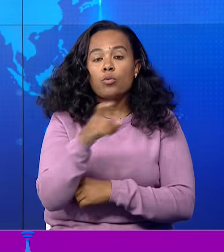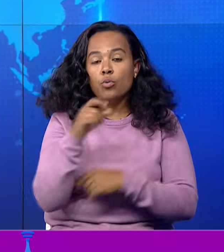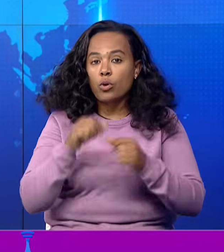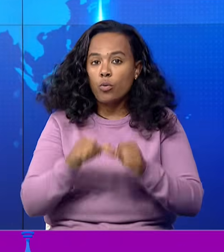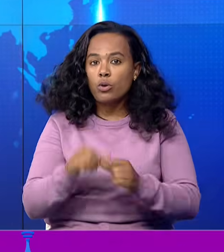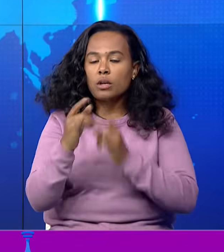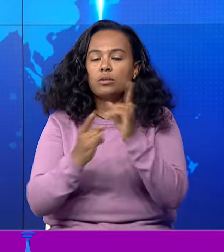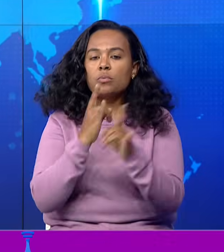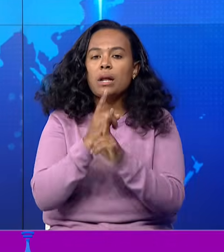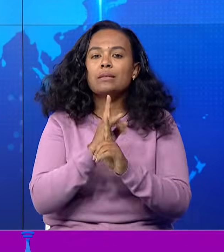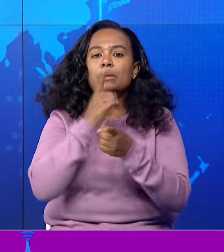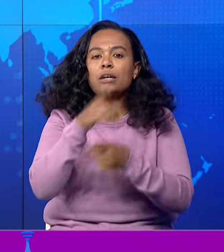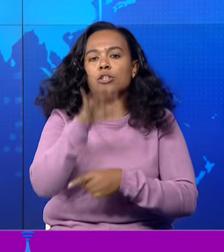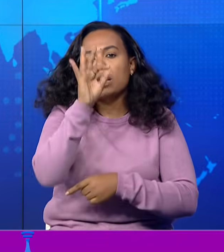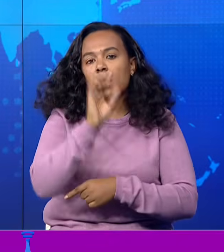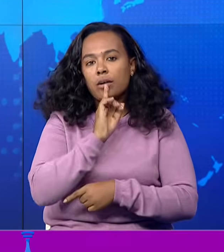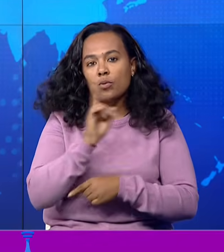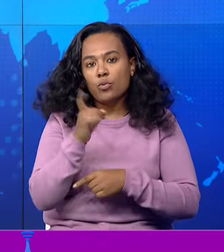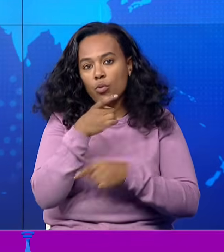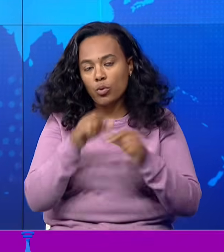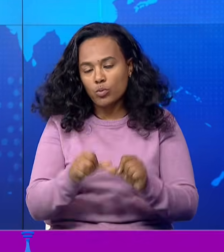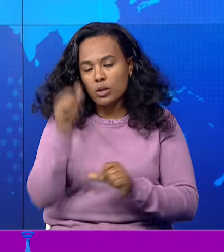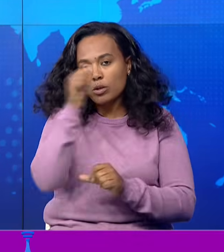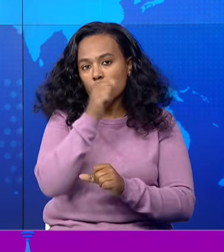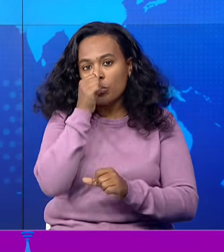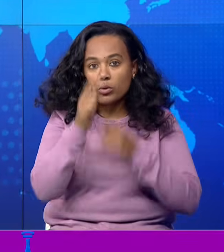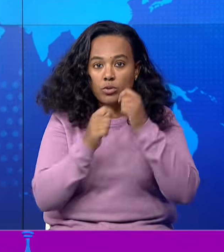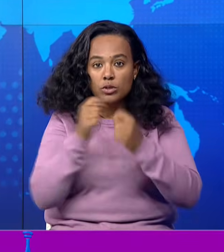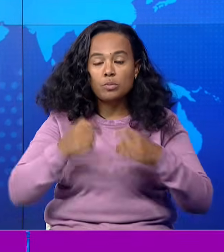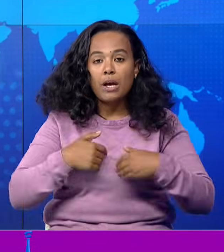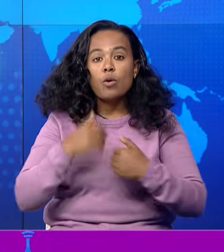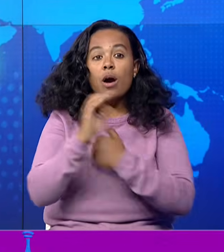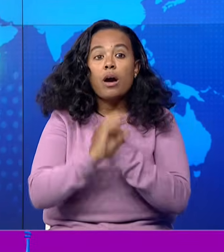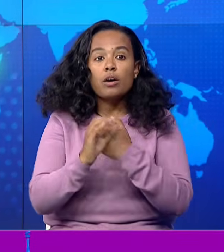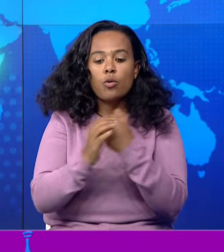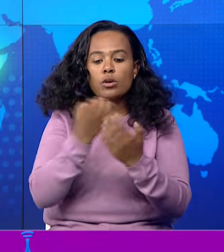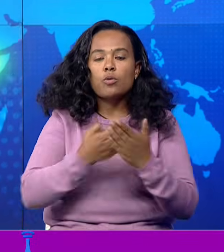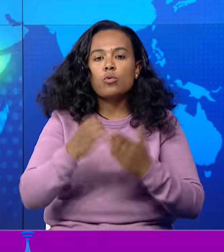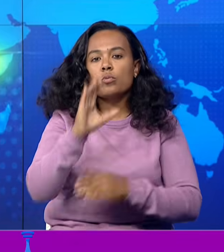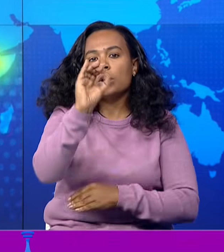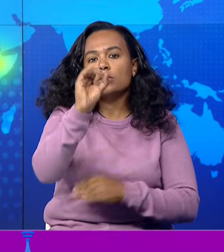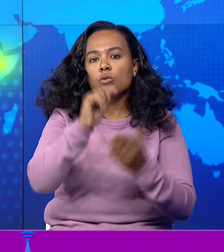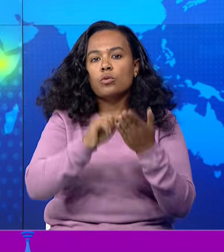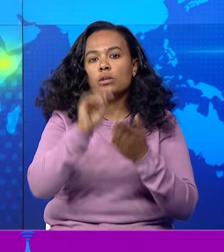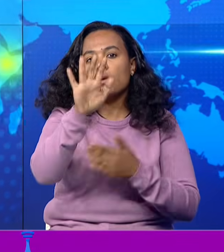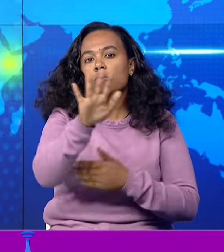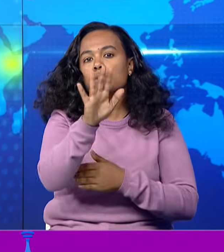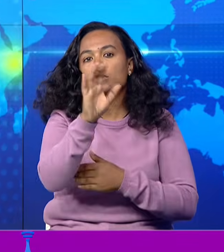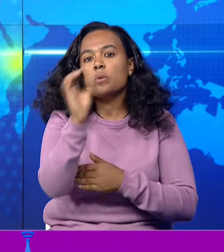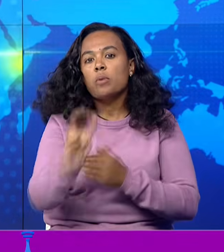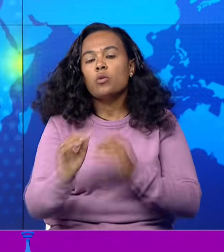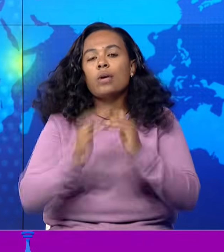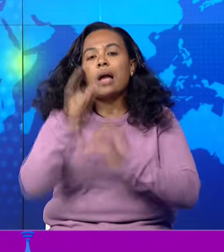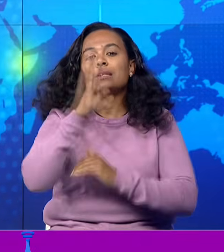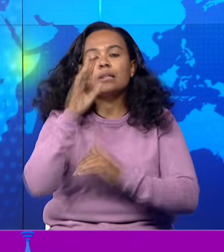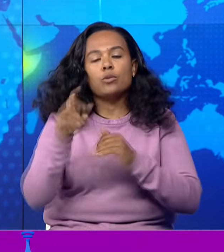ለዘመናትም ምላሽ ያላገኘ ሆኖ ኖሯል። የኢትዮጵያ ቱሪዝም ዘርፍ ካለው አጠቃላይ ሀገራዊ ኢኮኖሚ ከ0.5 በመቶ ያልዘለለ ሆኖ ቆይቷል።